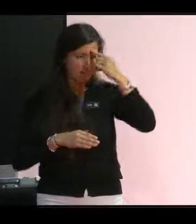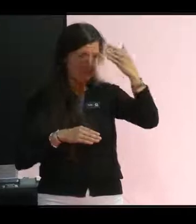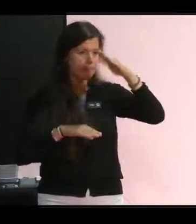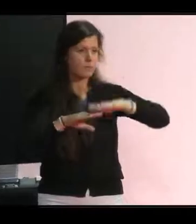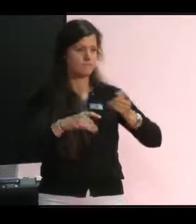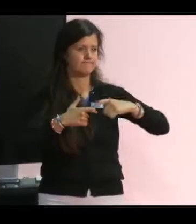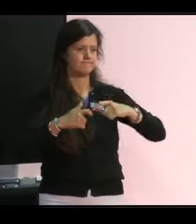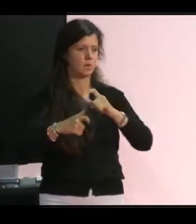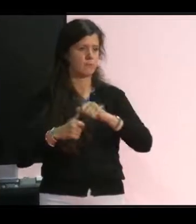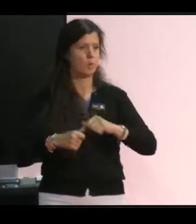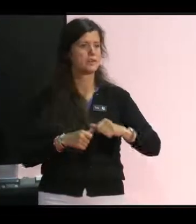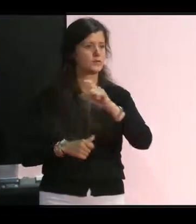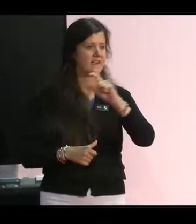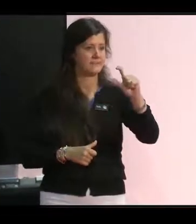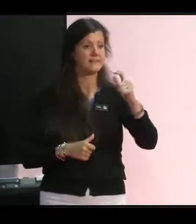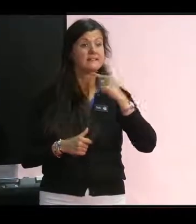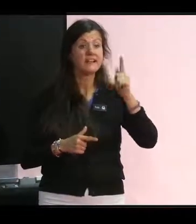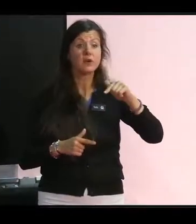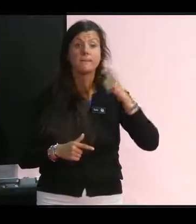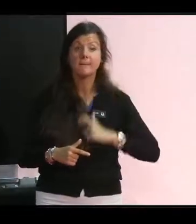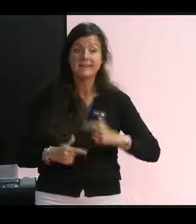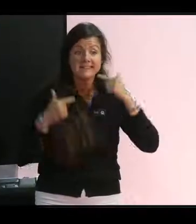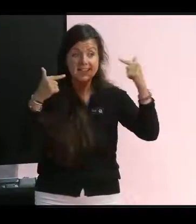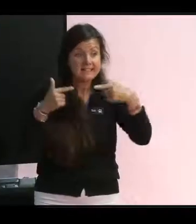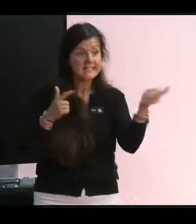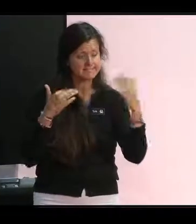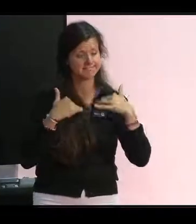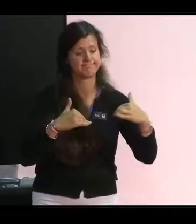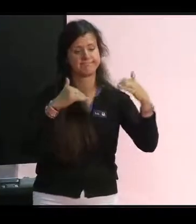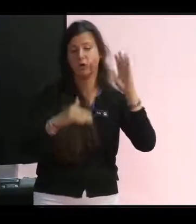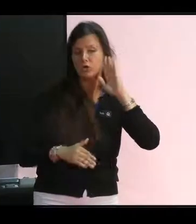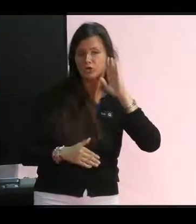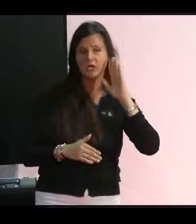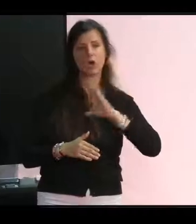Så stort tack för mig. Tack att ni lyssnade och ha en väldigt bra fortsatt